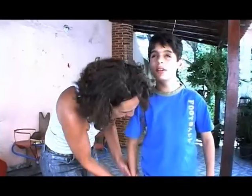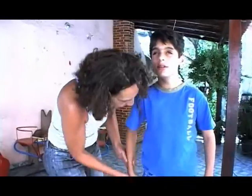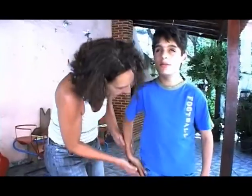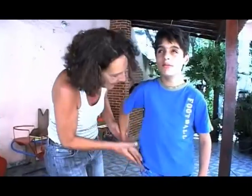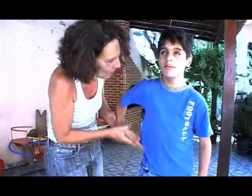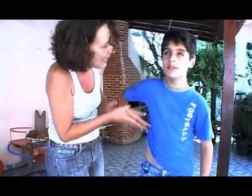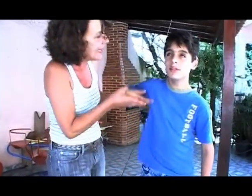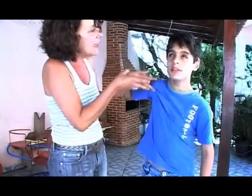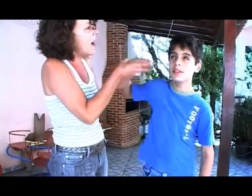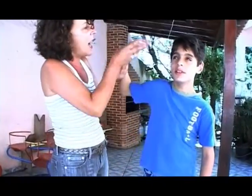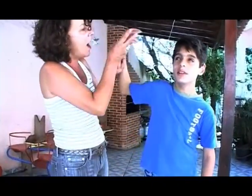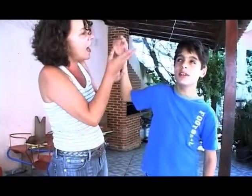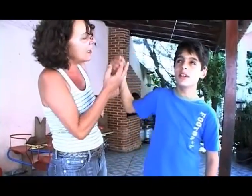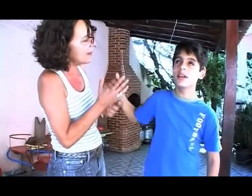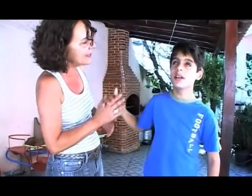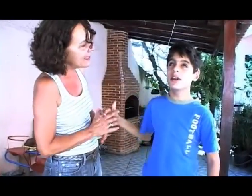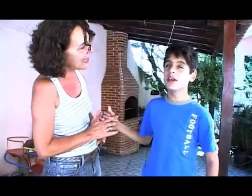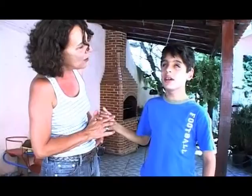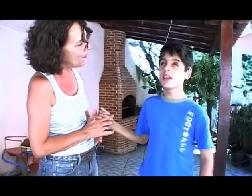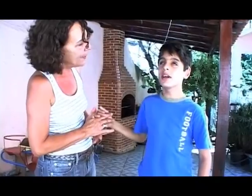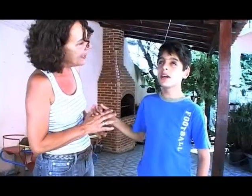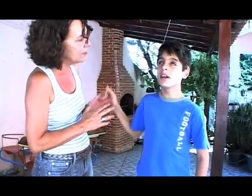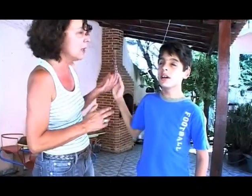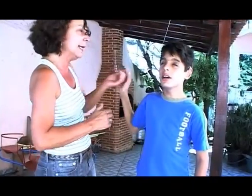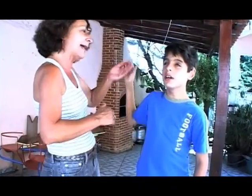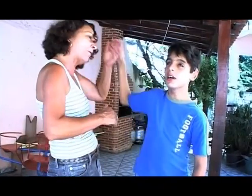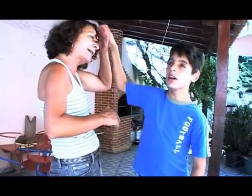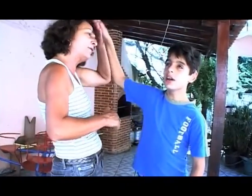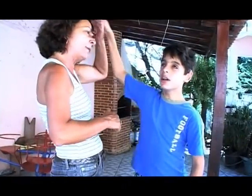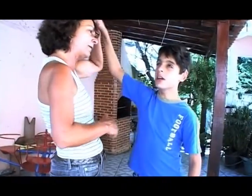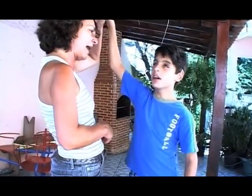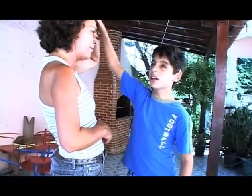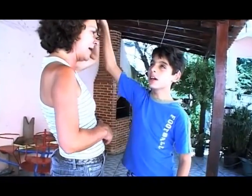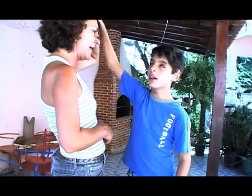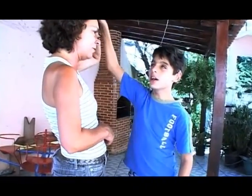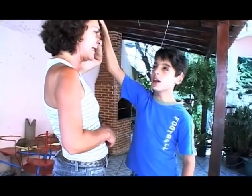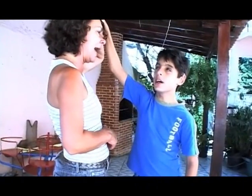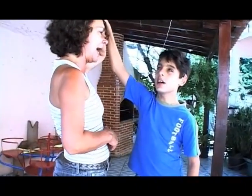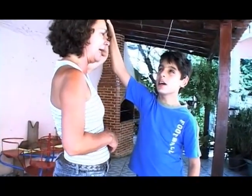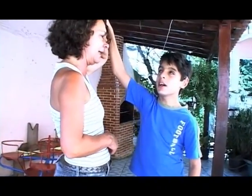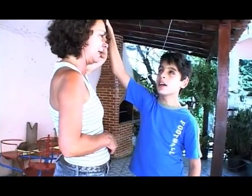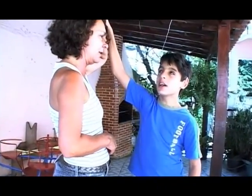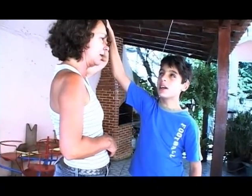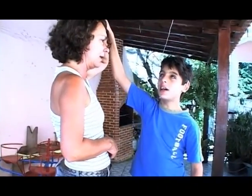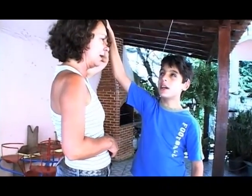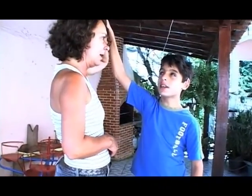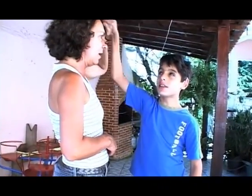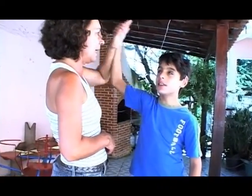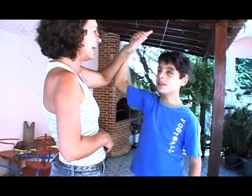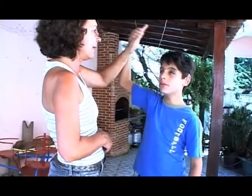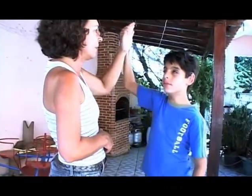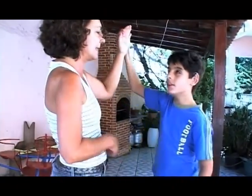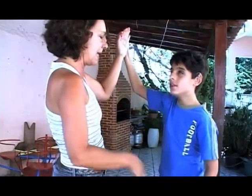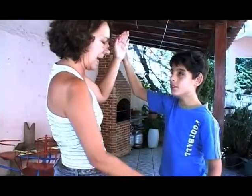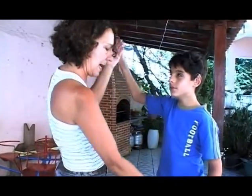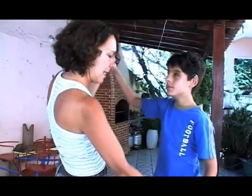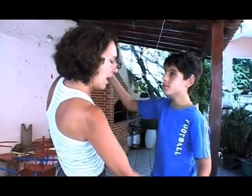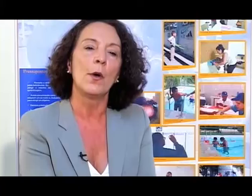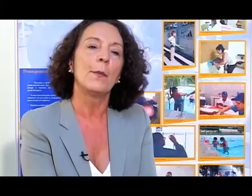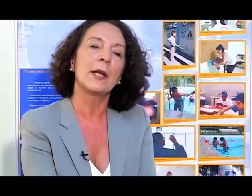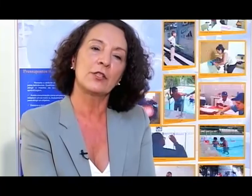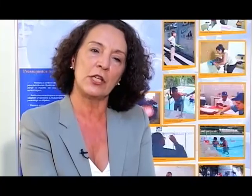Até hoje, a gente trata ele assim como se ele não tivesse problema. Às vezes eu esqueço que ele tem esse problema de